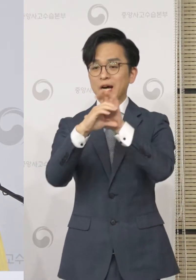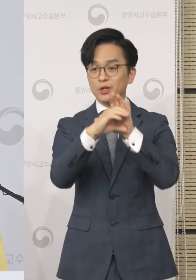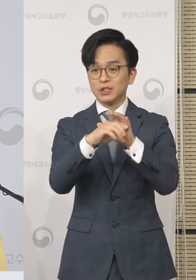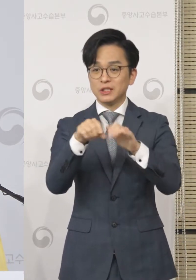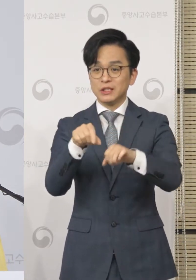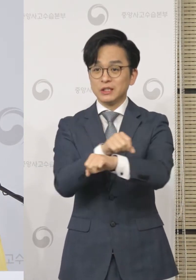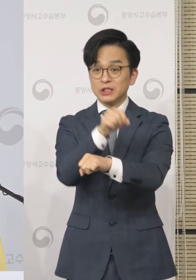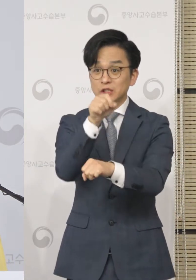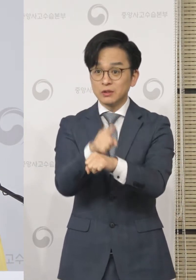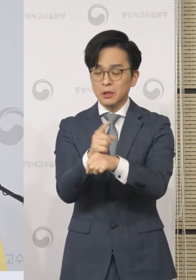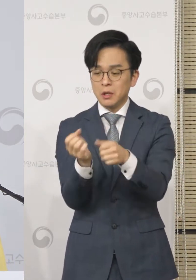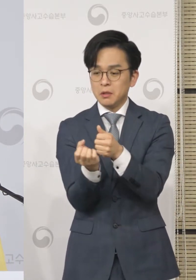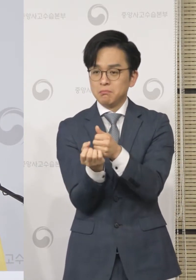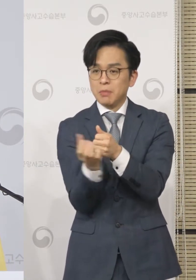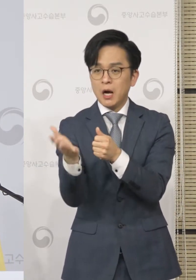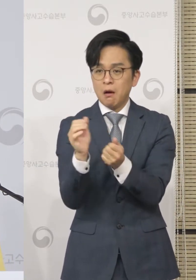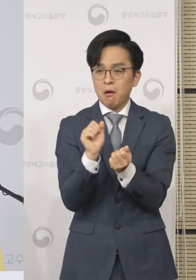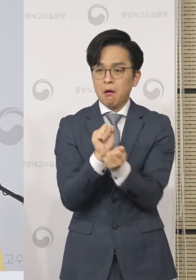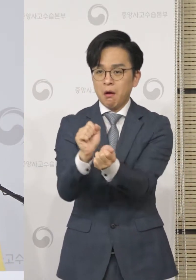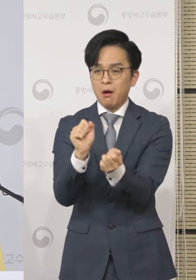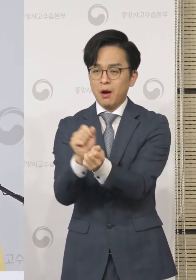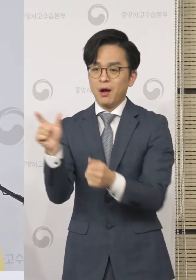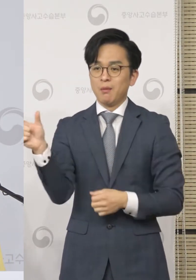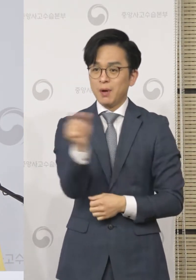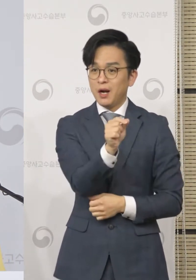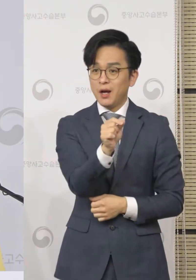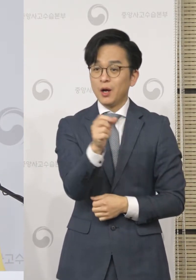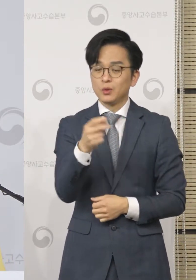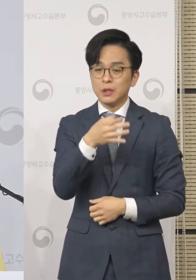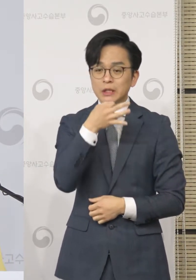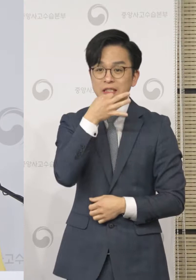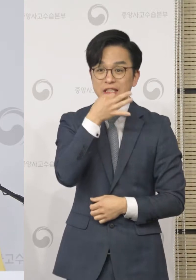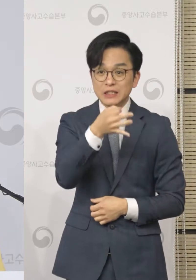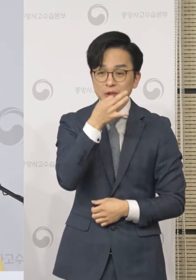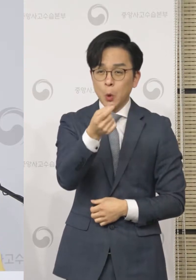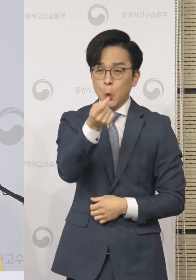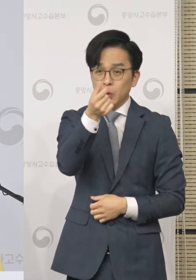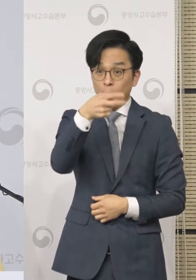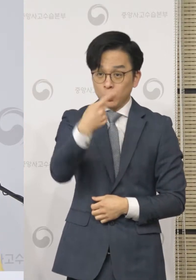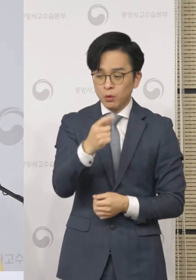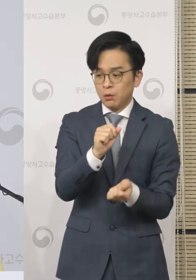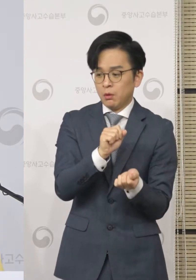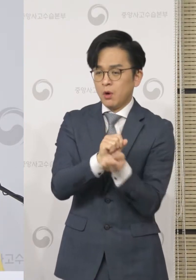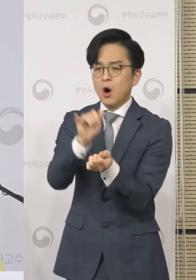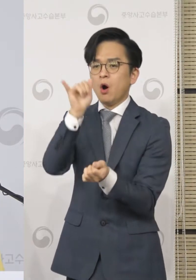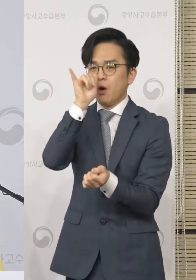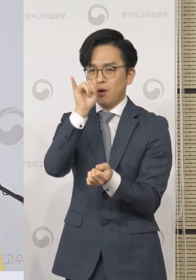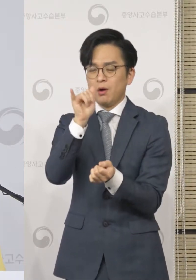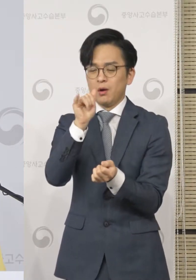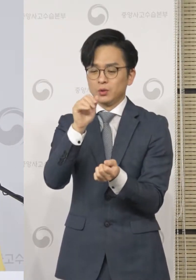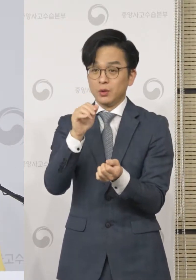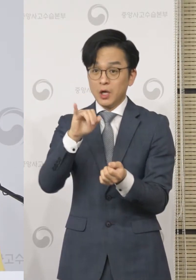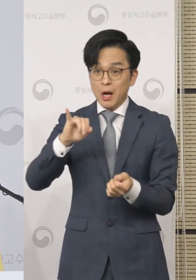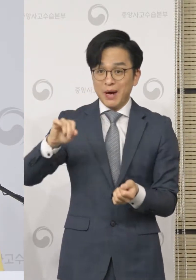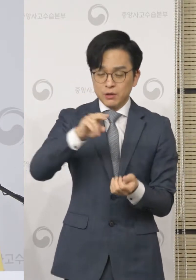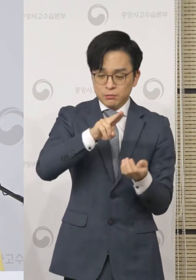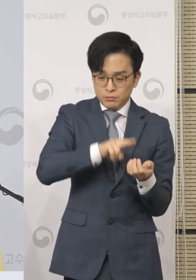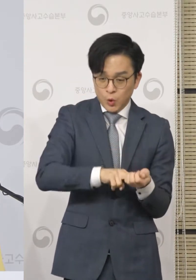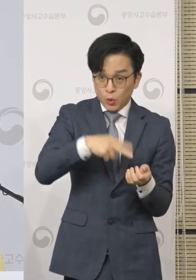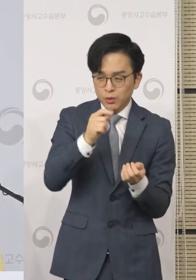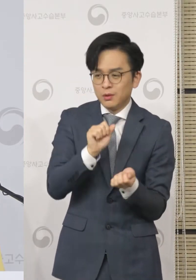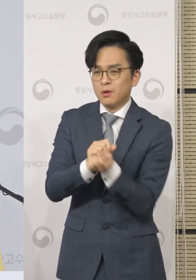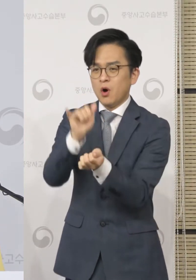특성이 전염력이 높고 초기 경증 증상부터 전파될 가능성을 나타내고 있어 빠른